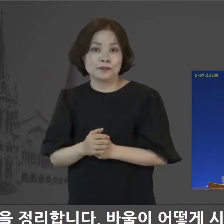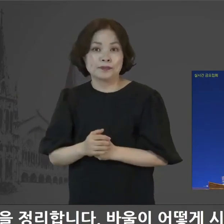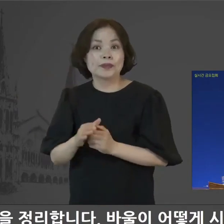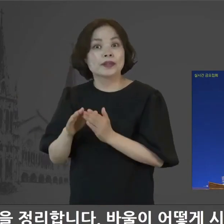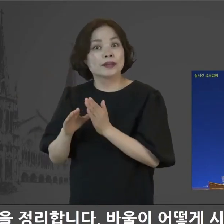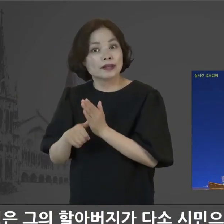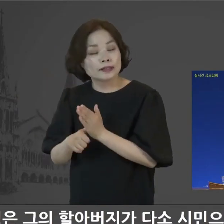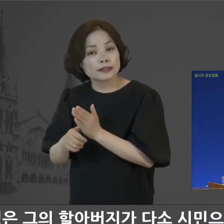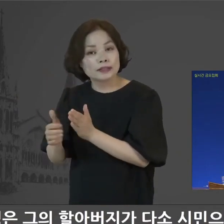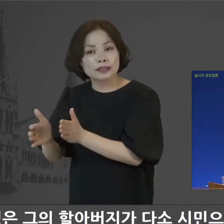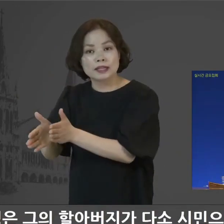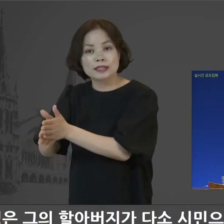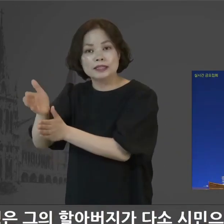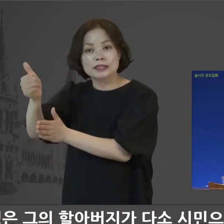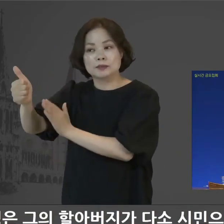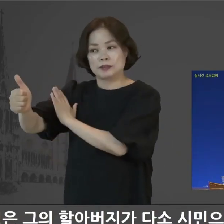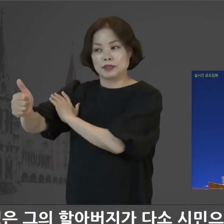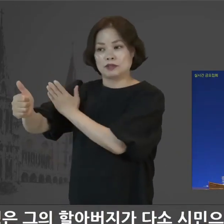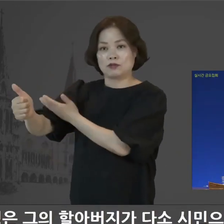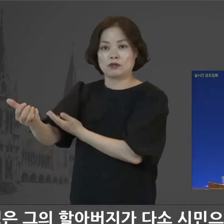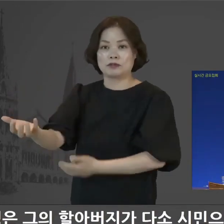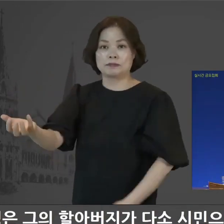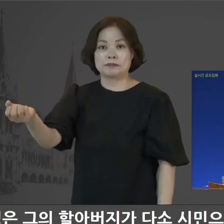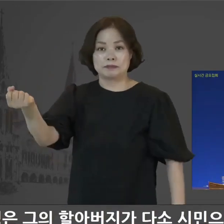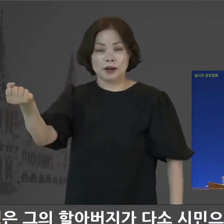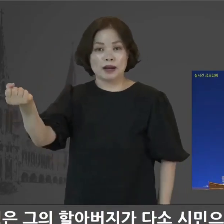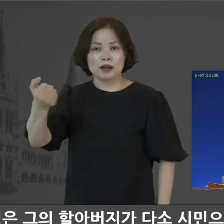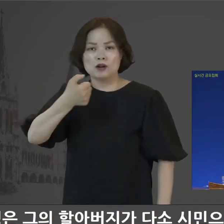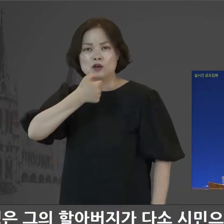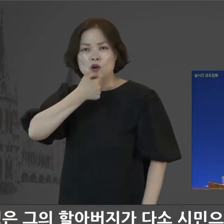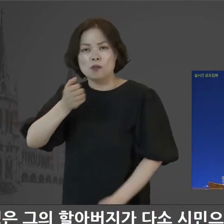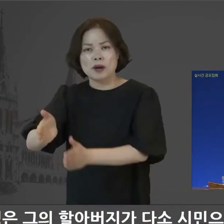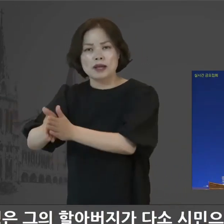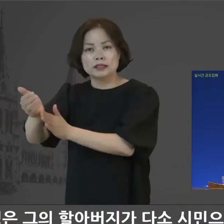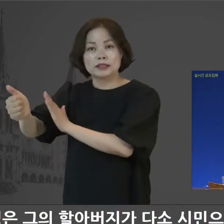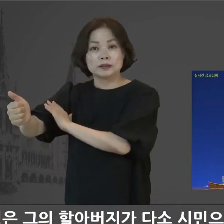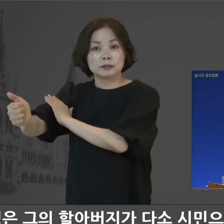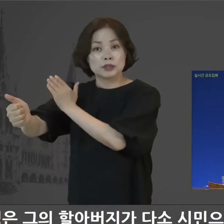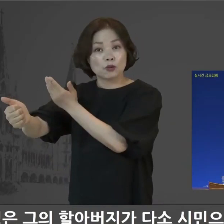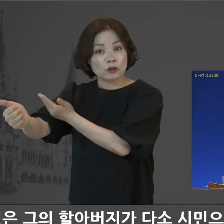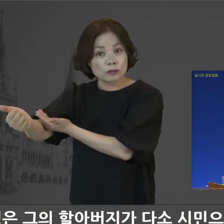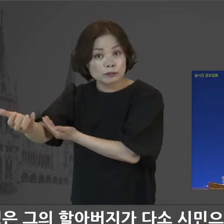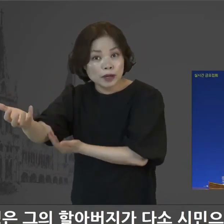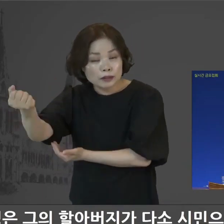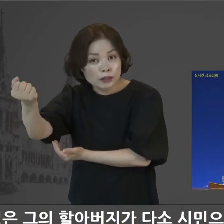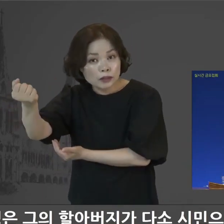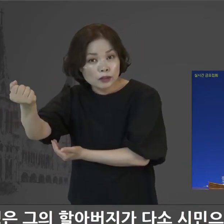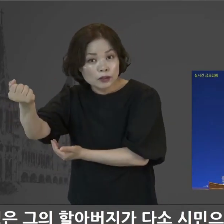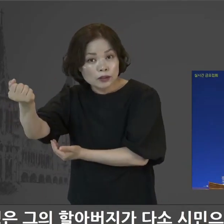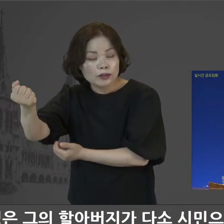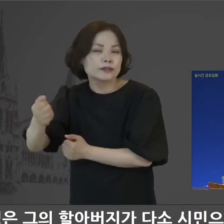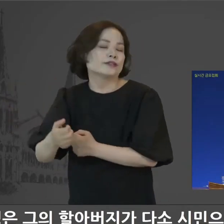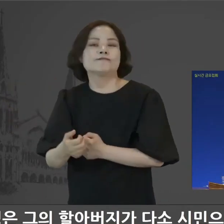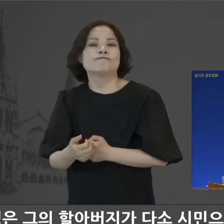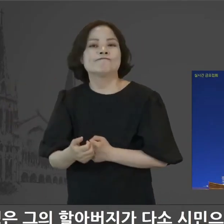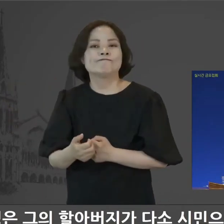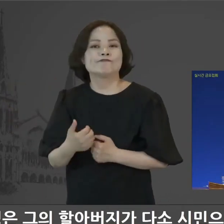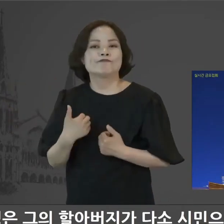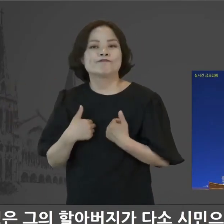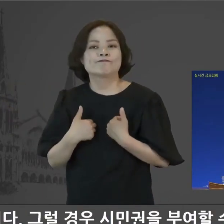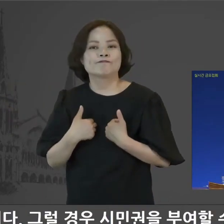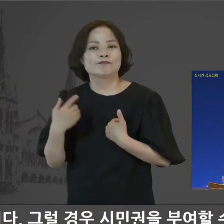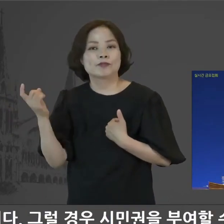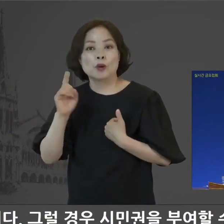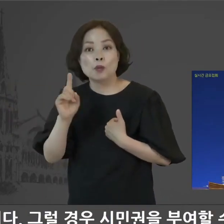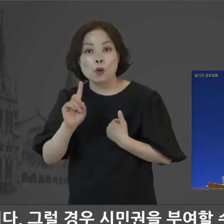경우 시민권을 부여할 수 있습니다. 근데 로마의 시민권 부여에서 우리가 뭐 이 정도 그냥 흥미 삼아 들어두면 괜찮을